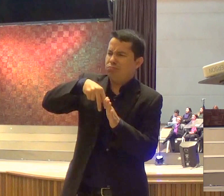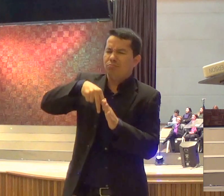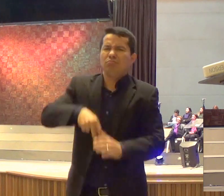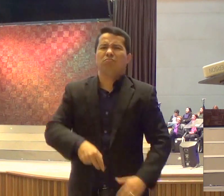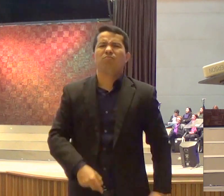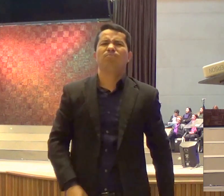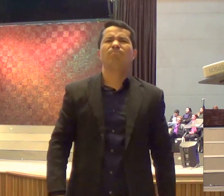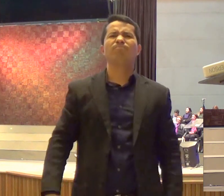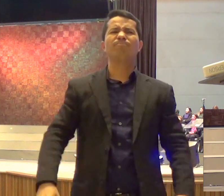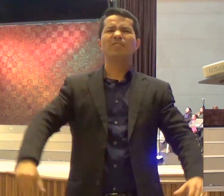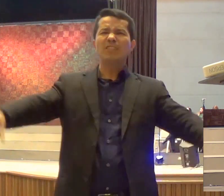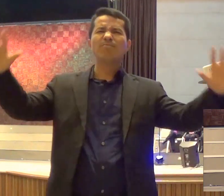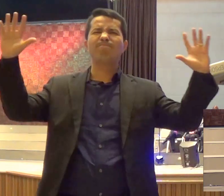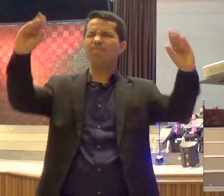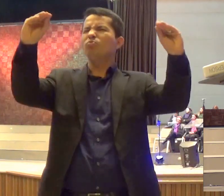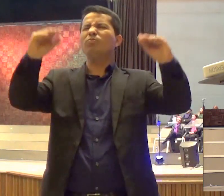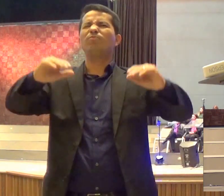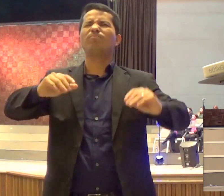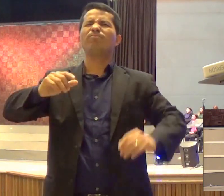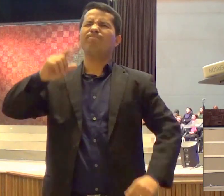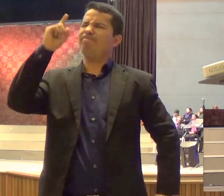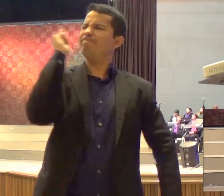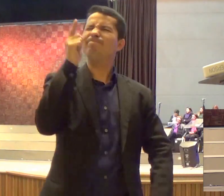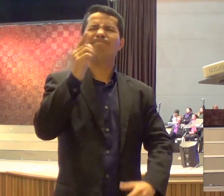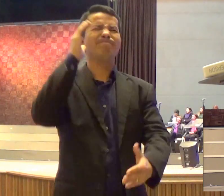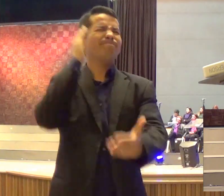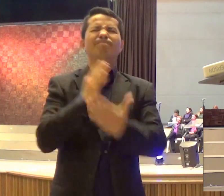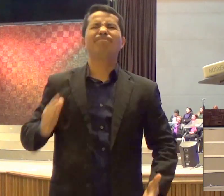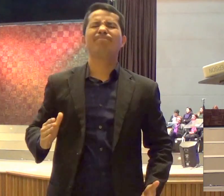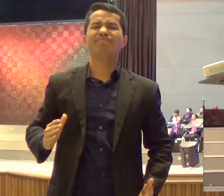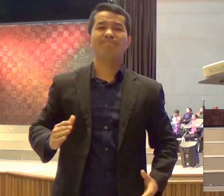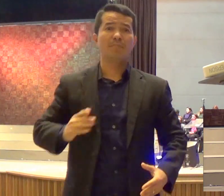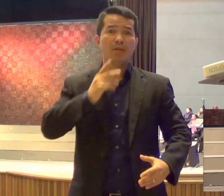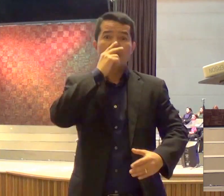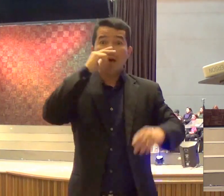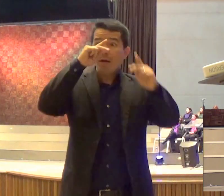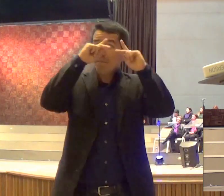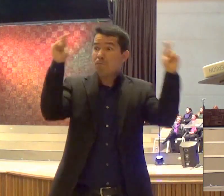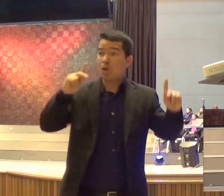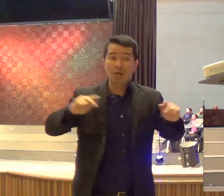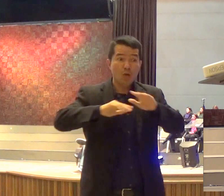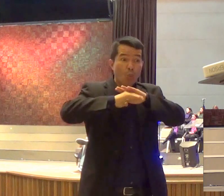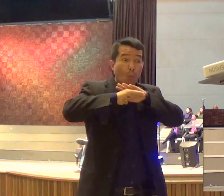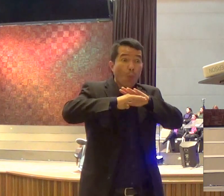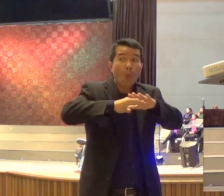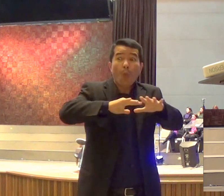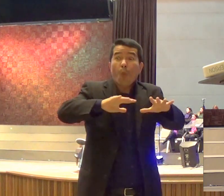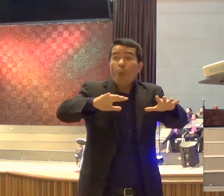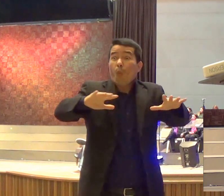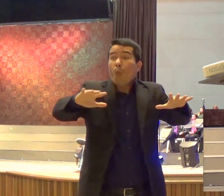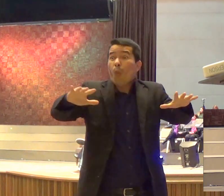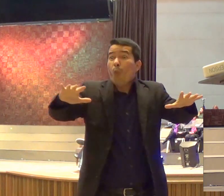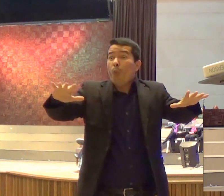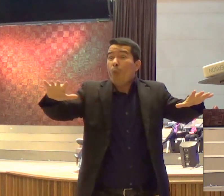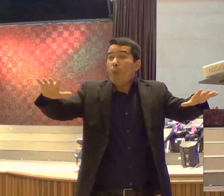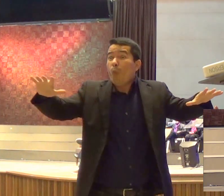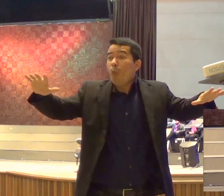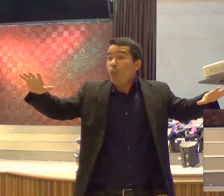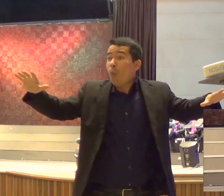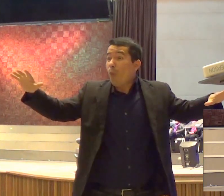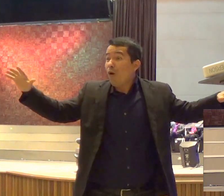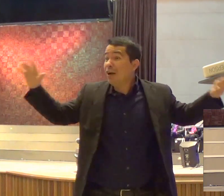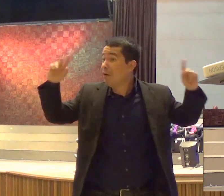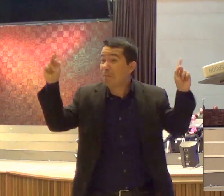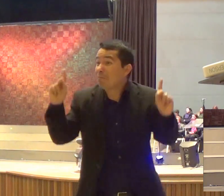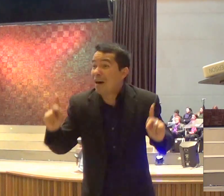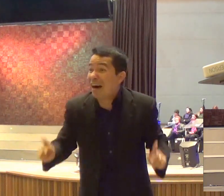Bonança então lhes disse porque as coisas são tímidos como